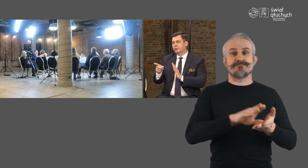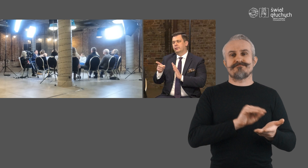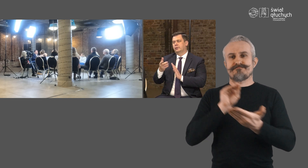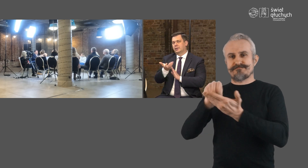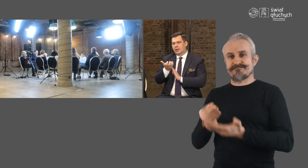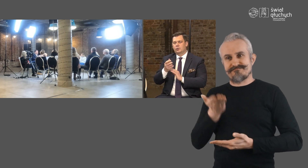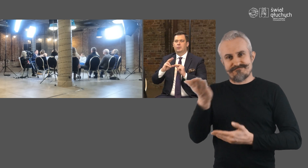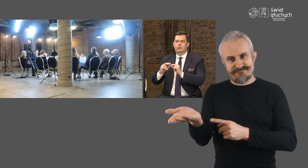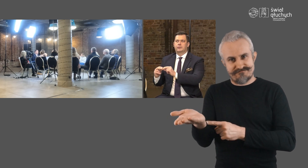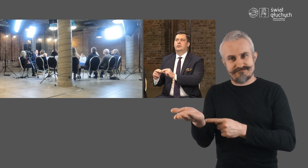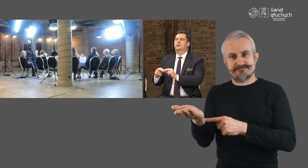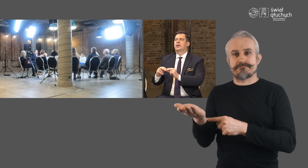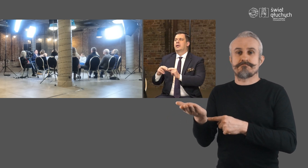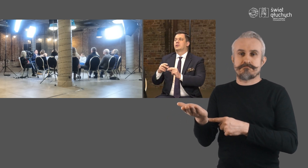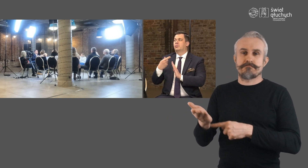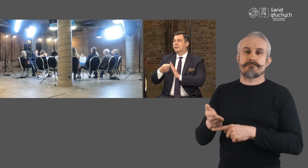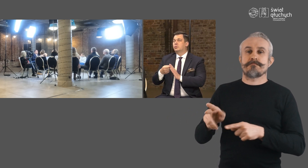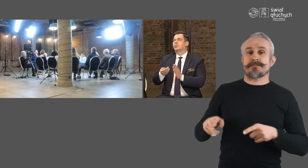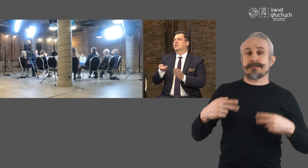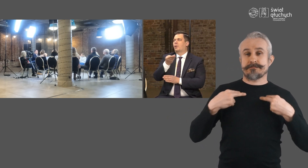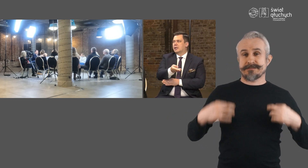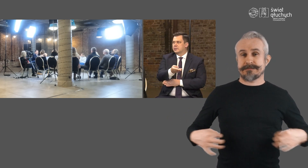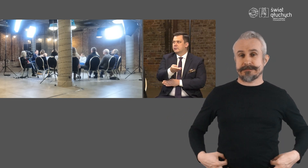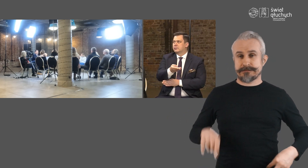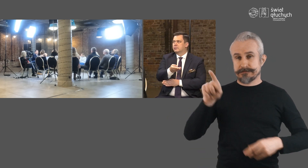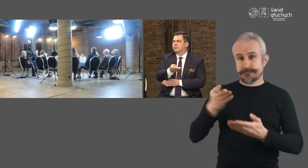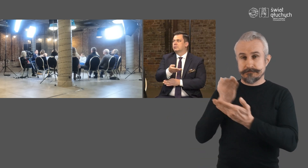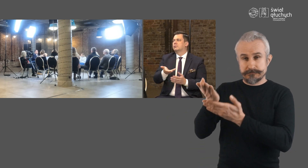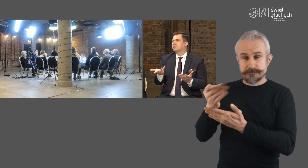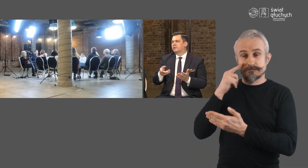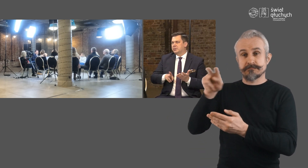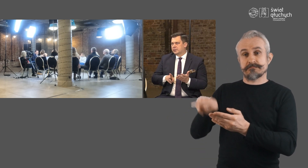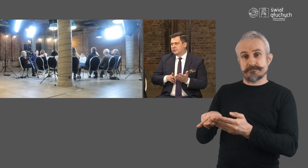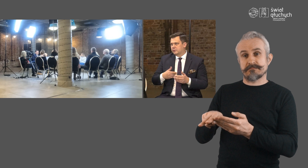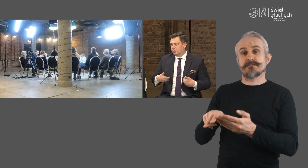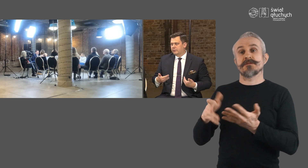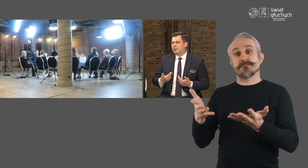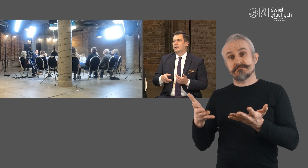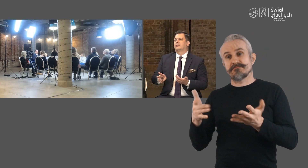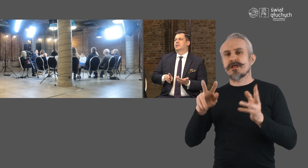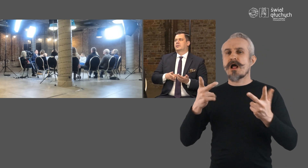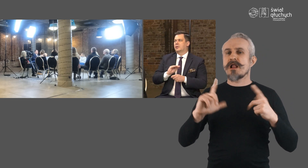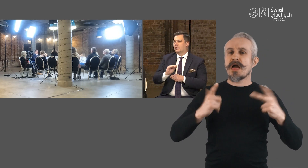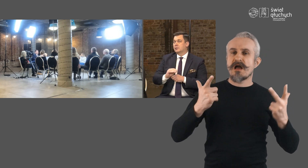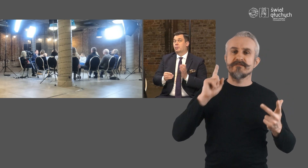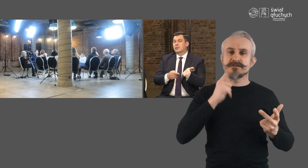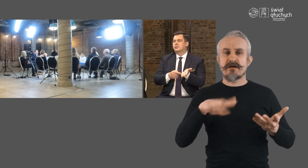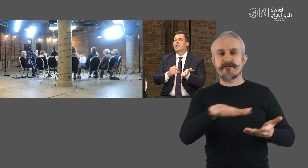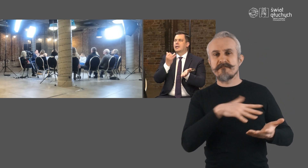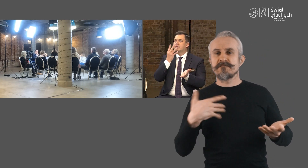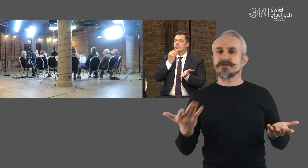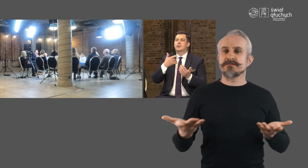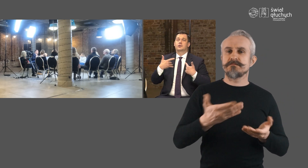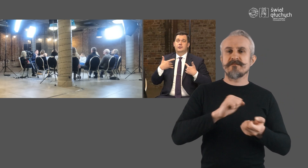po nagraniu, montowaniu, żeby był film, który można pokazać w Ministerstwie Zdrowia, w Ministerstwie Edukacji,